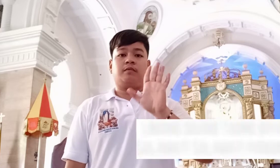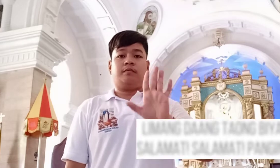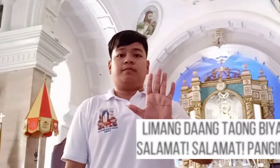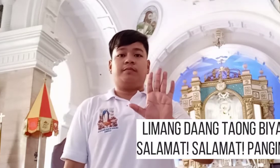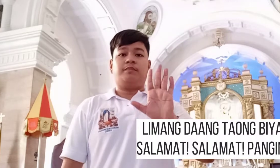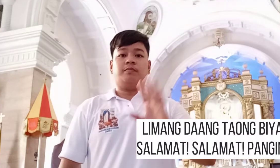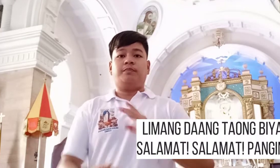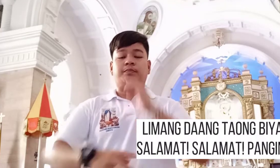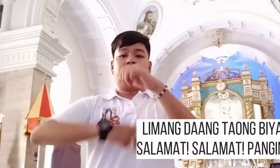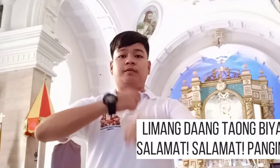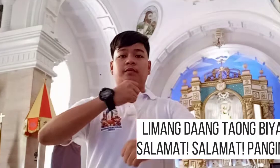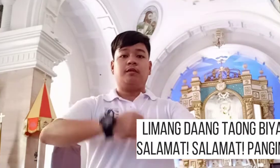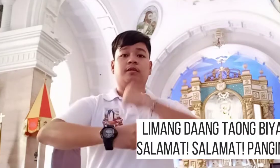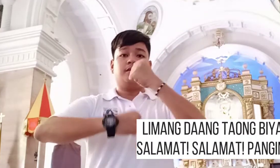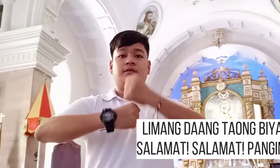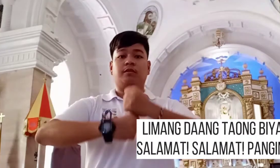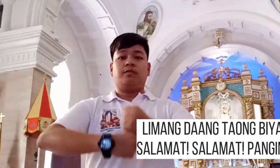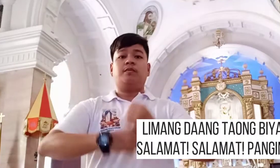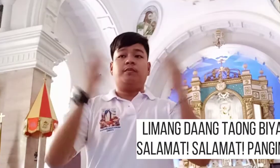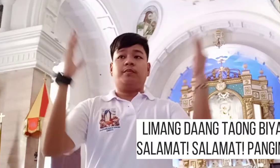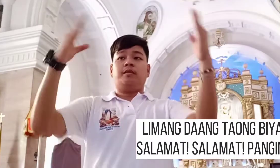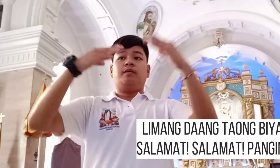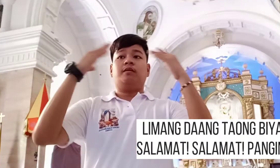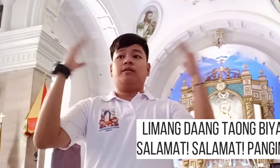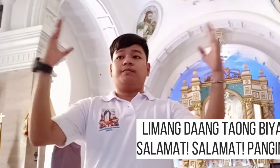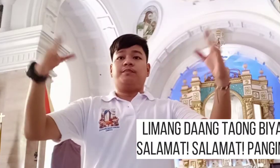Ibang taang taong biyaya.